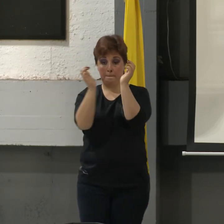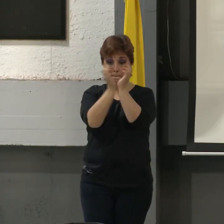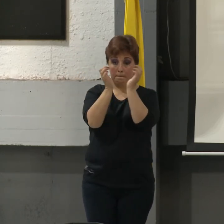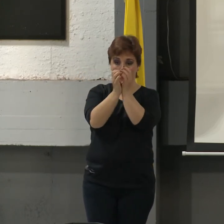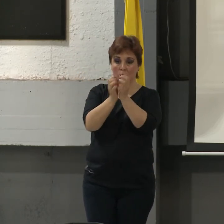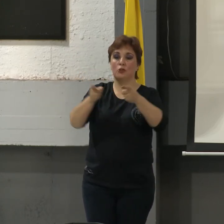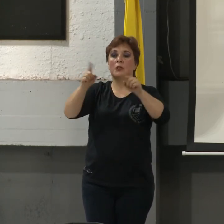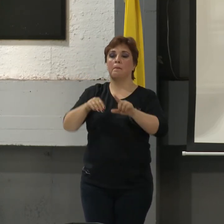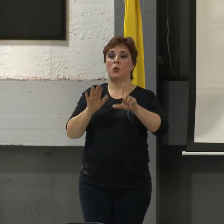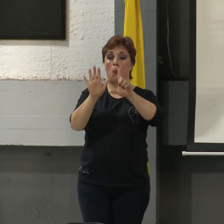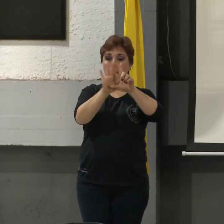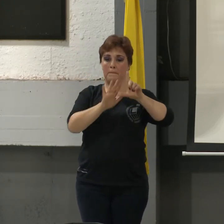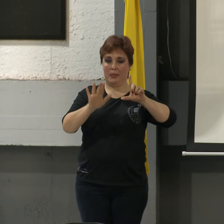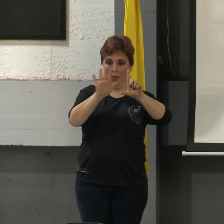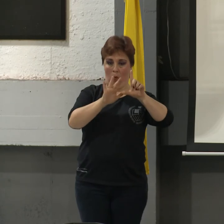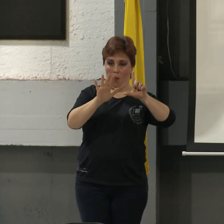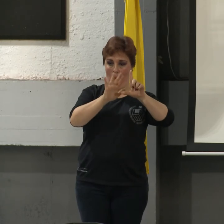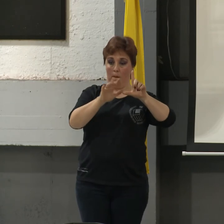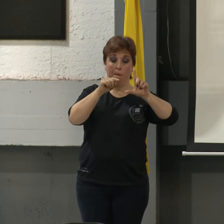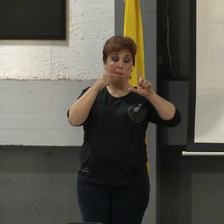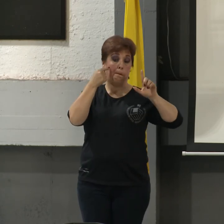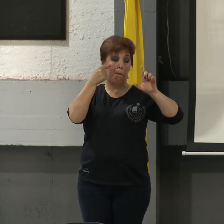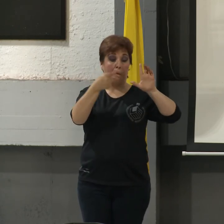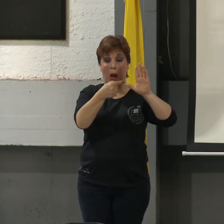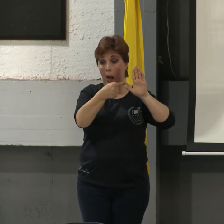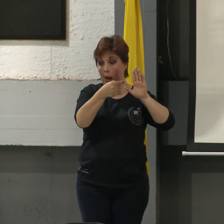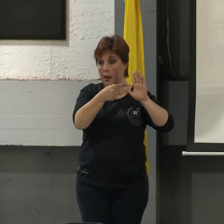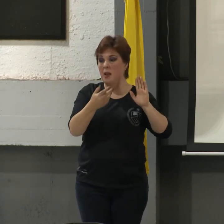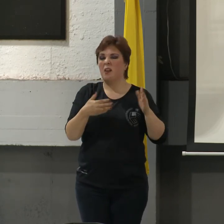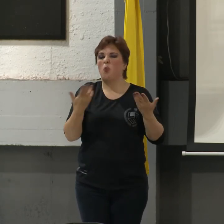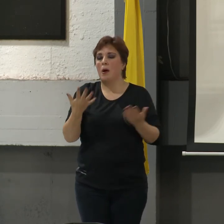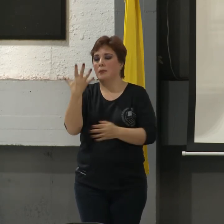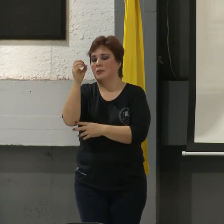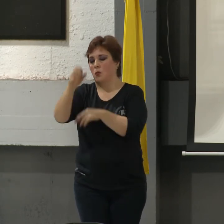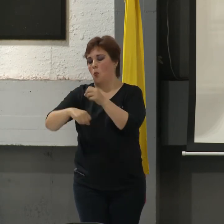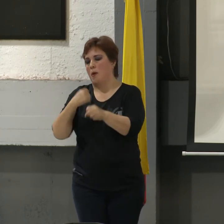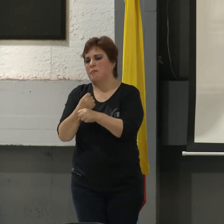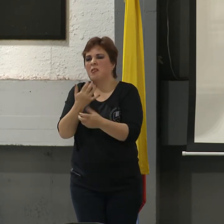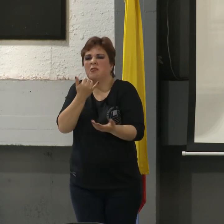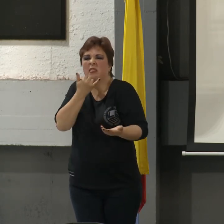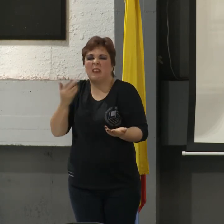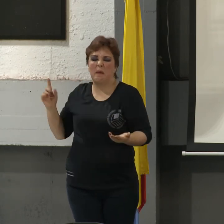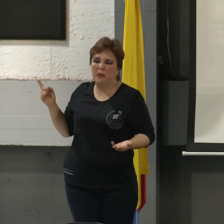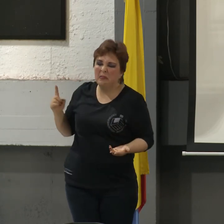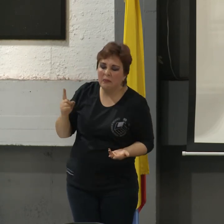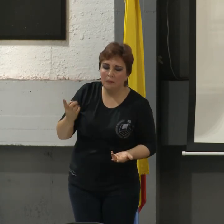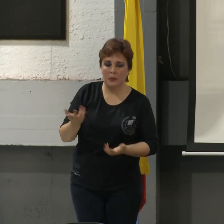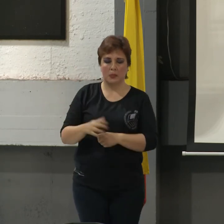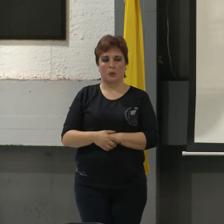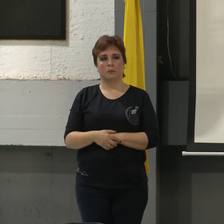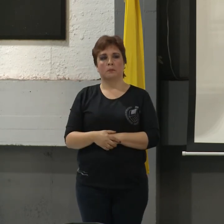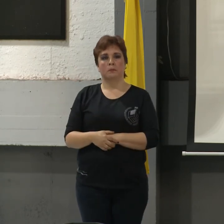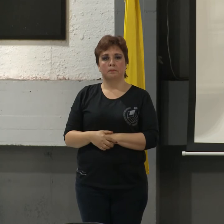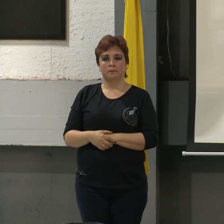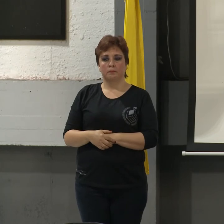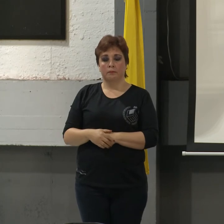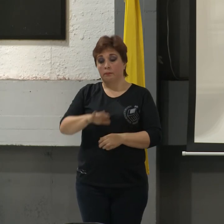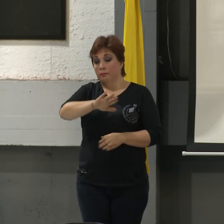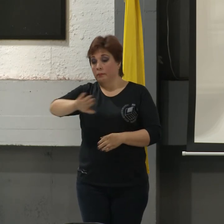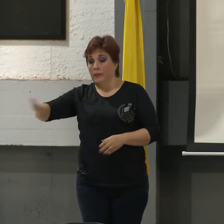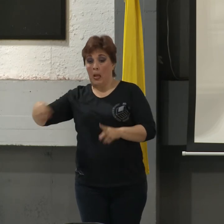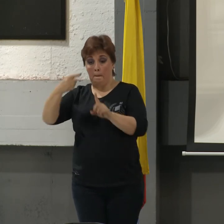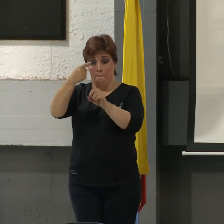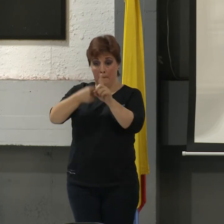así como con el reconocimiento a quienes han sido coordinadores de la licenciatura en el transcurso de este tiempo en el mes de septiembre